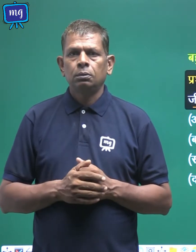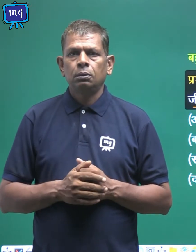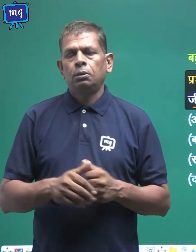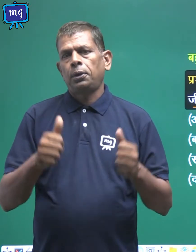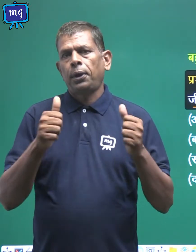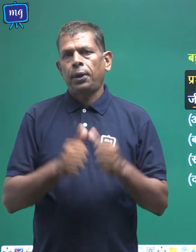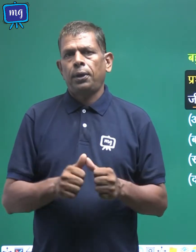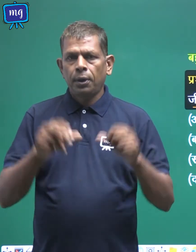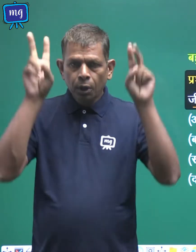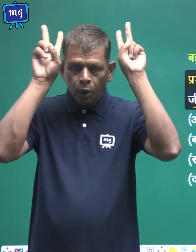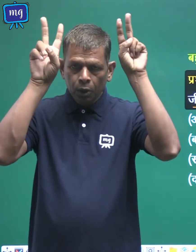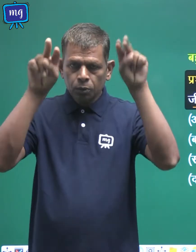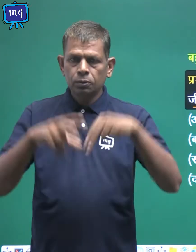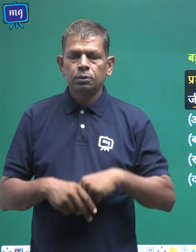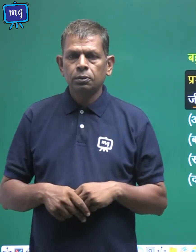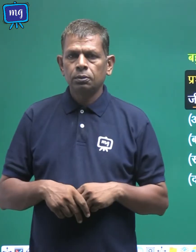खरगोश।